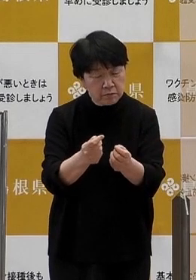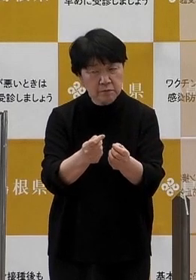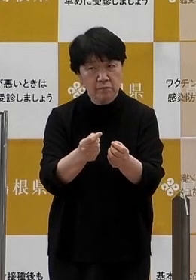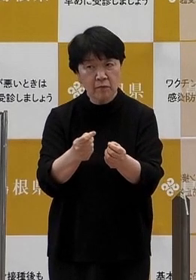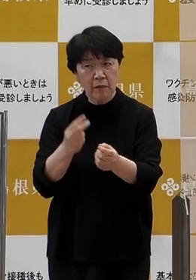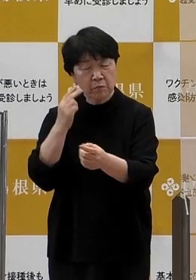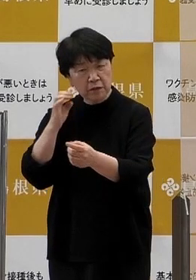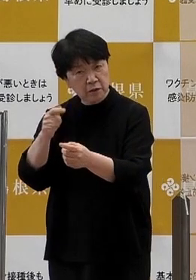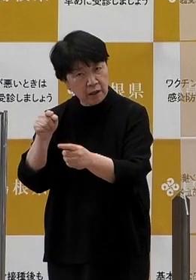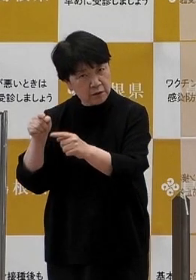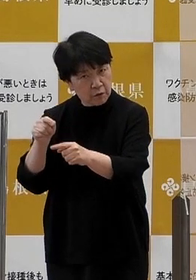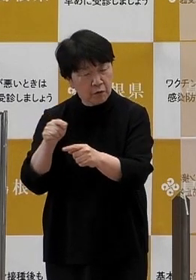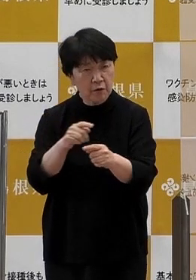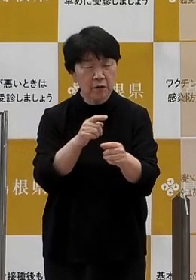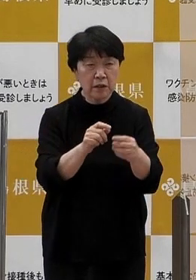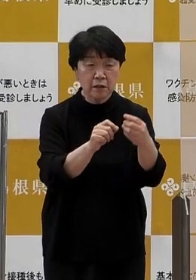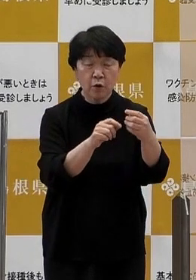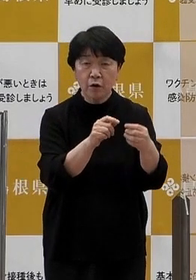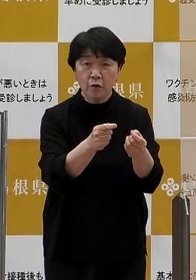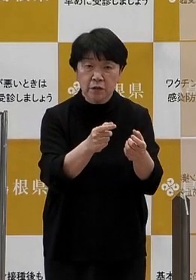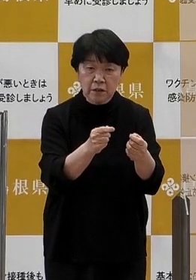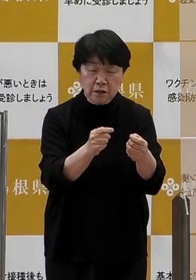が1月の時点で